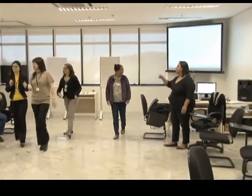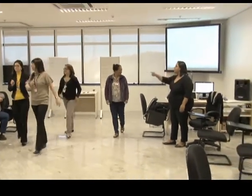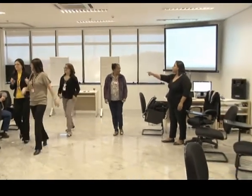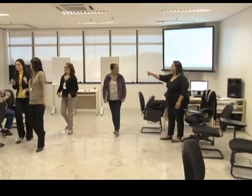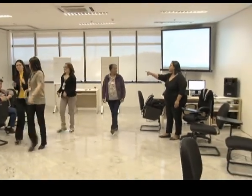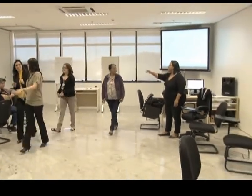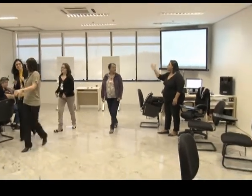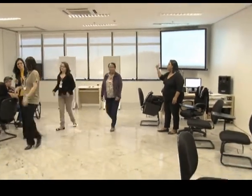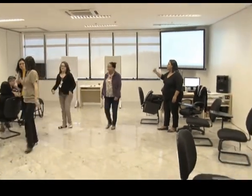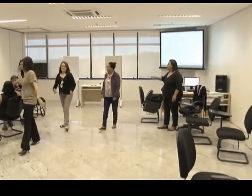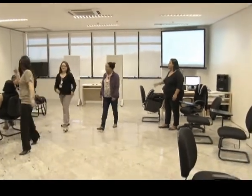foi que falou, vamos embora.